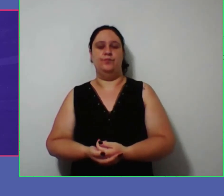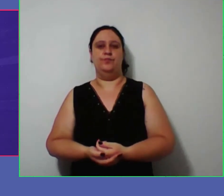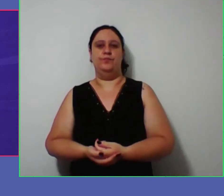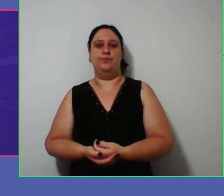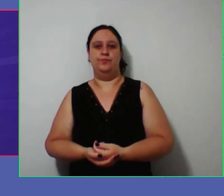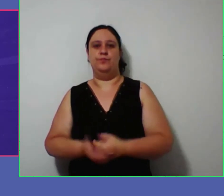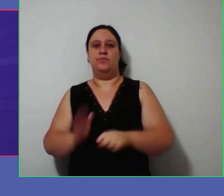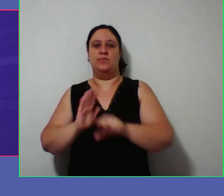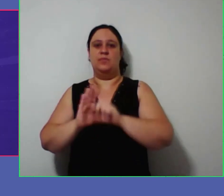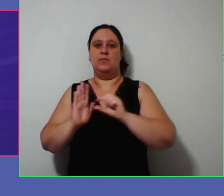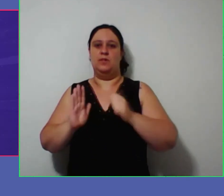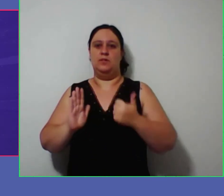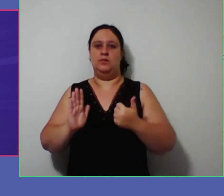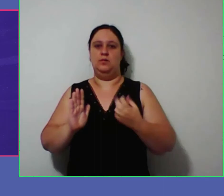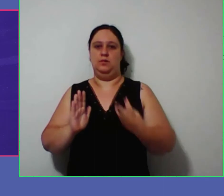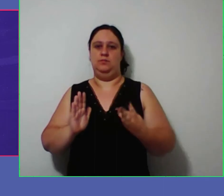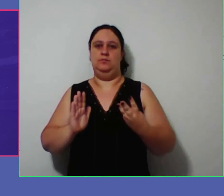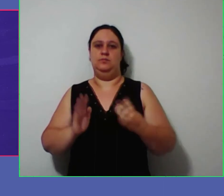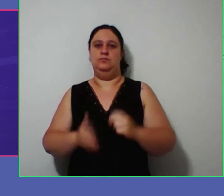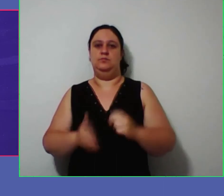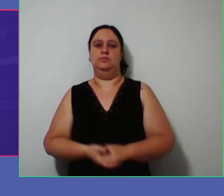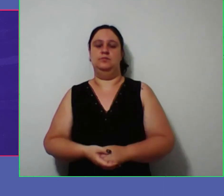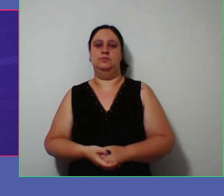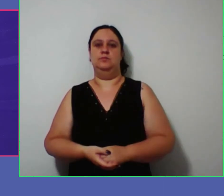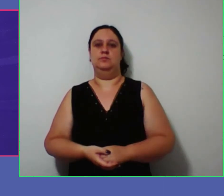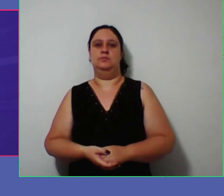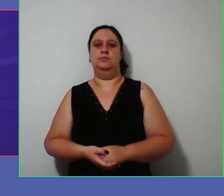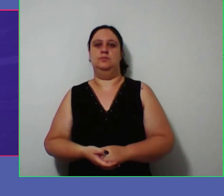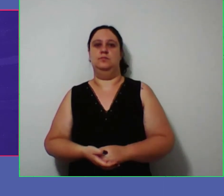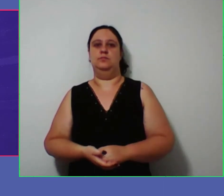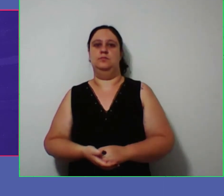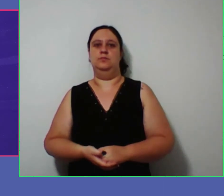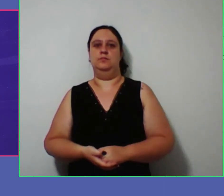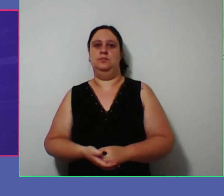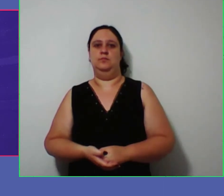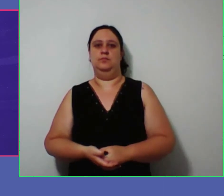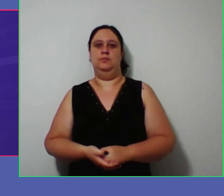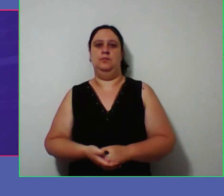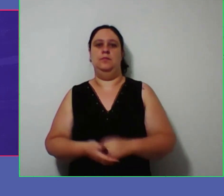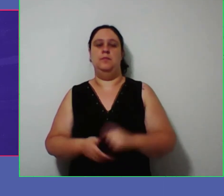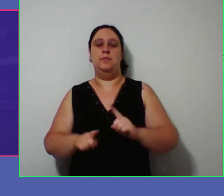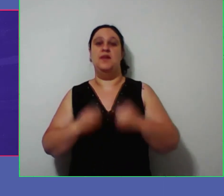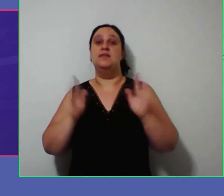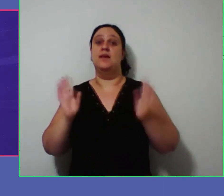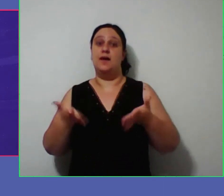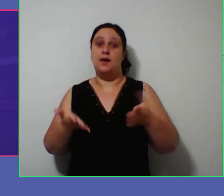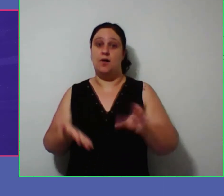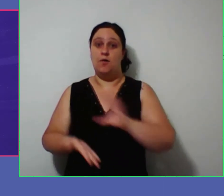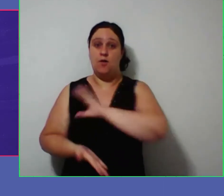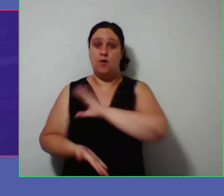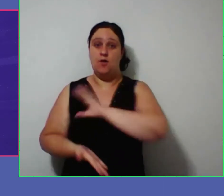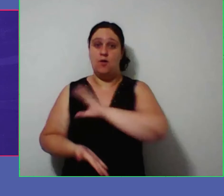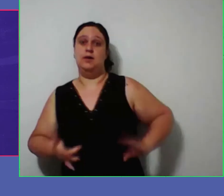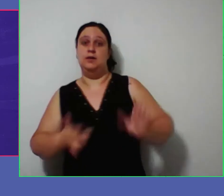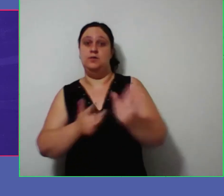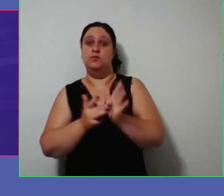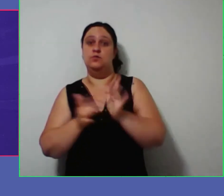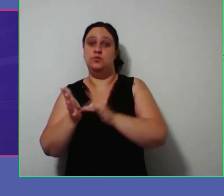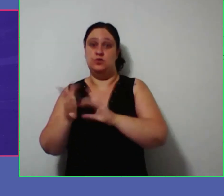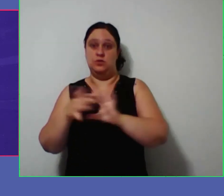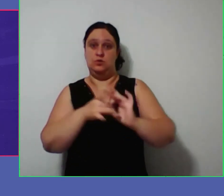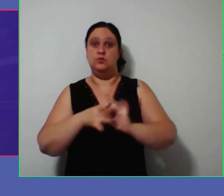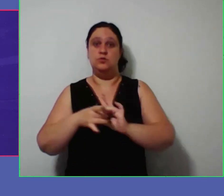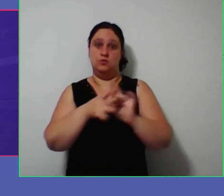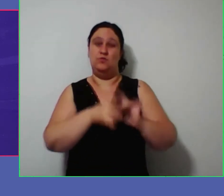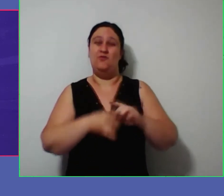diz assim: mas agora, em Cristo Jesus, vós que antes estáveis